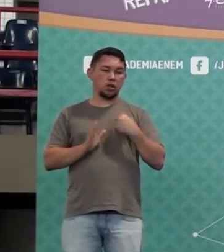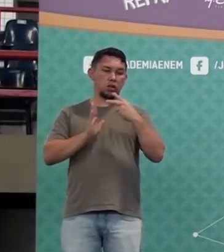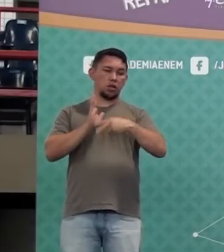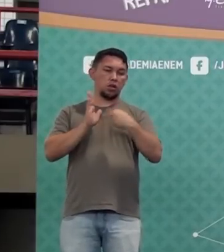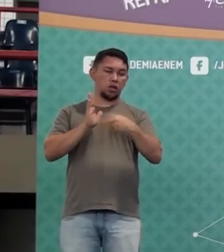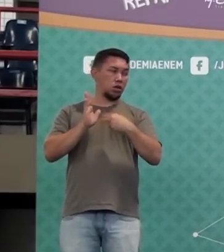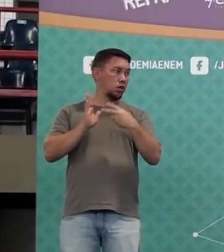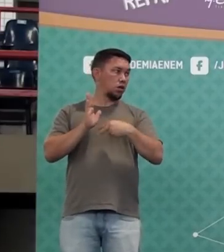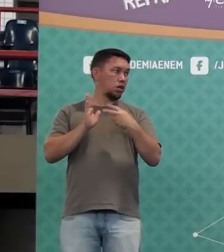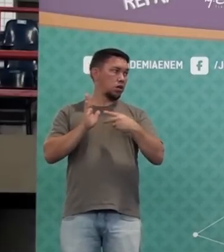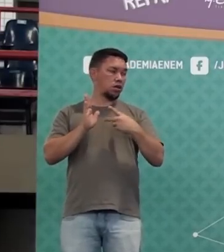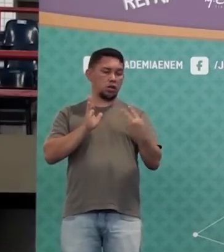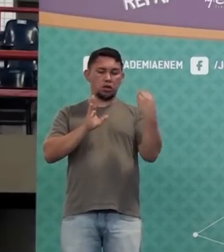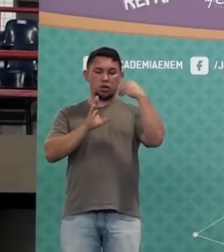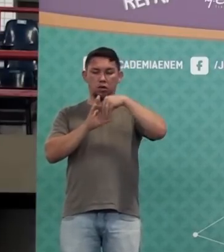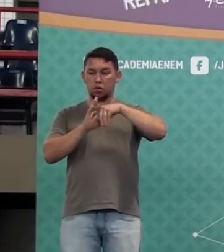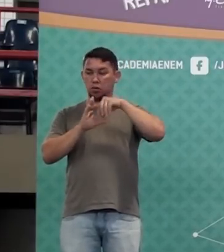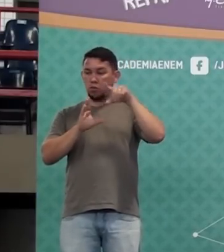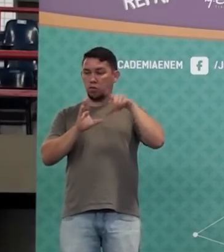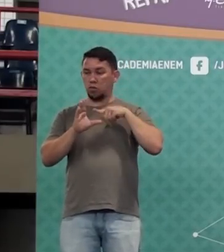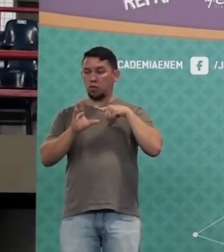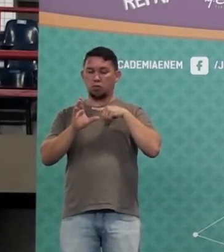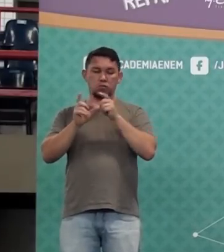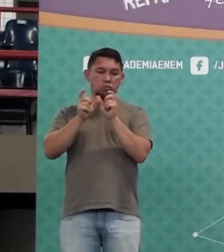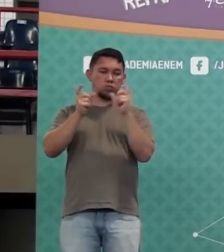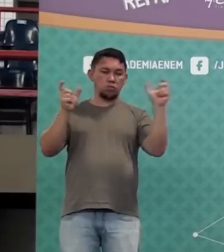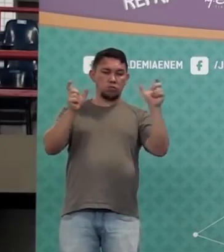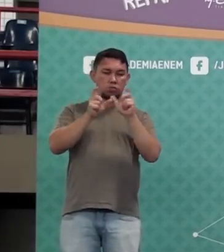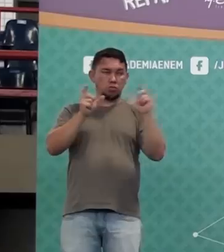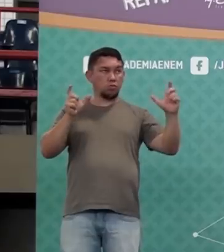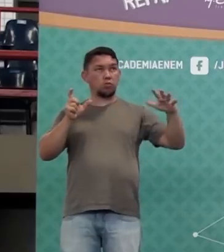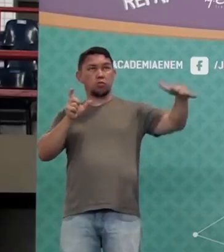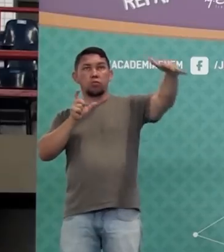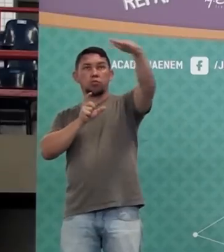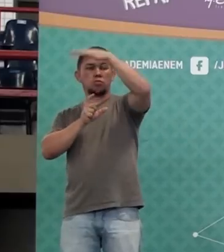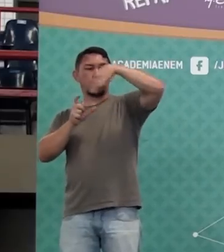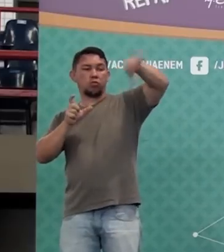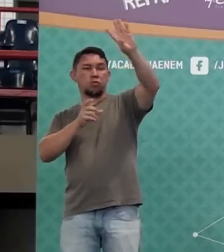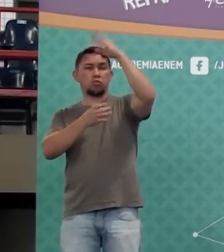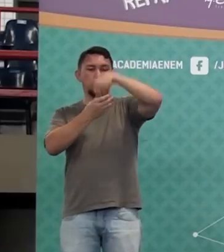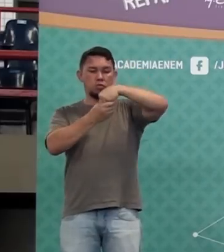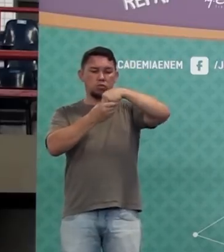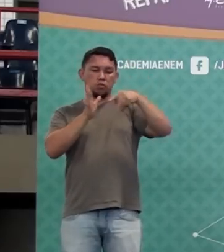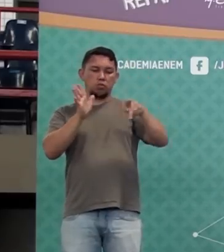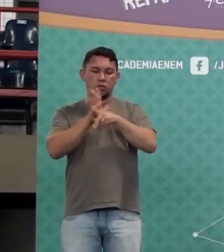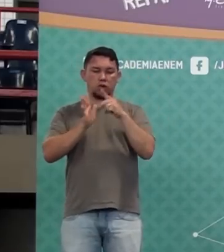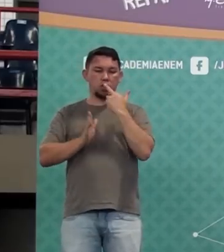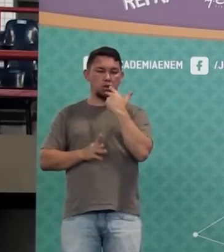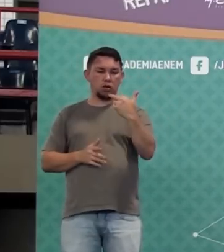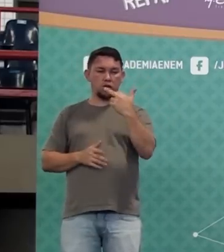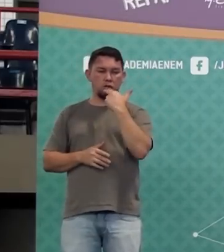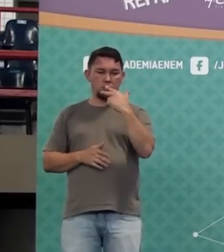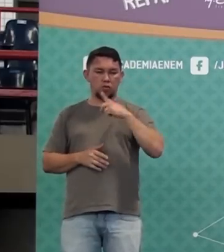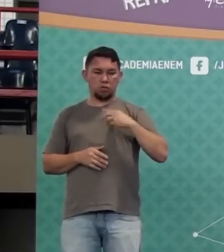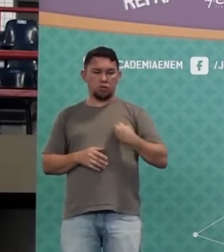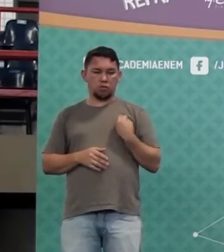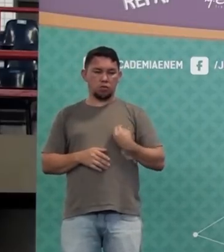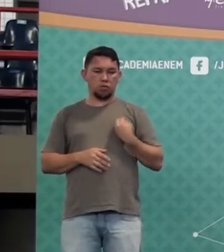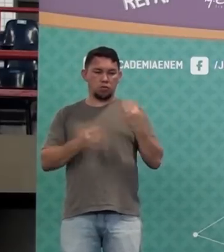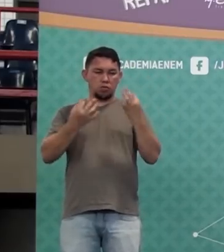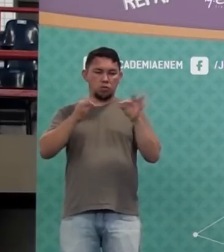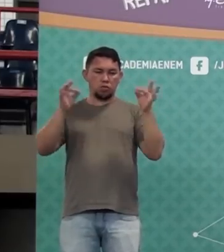no nosso léxico. Léxico é o conjunto de palavras de um idioma, que no caso nosso